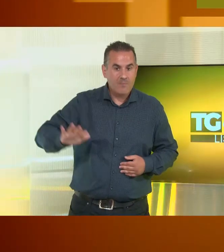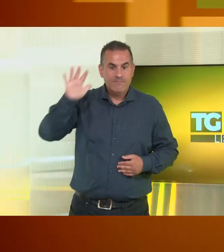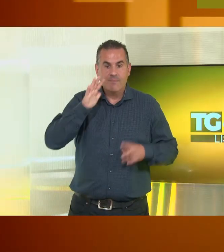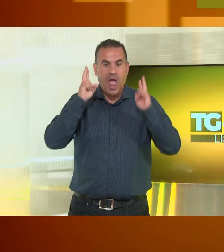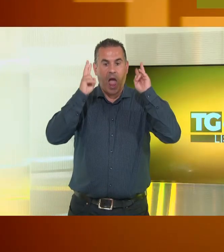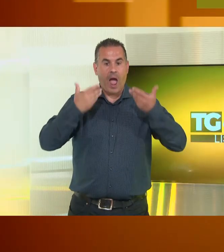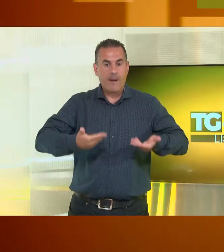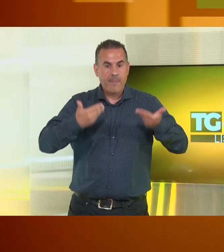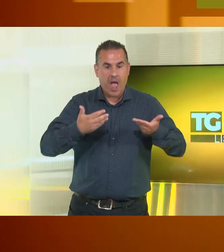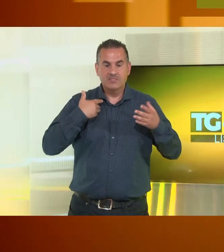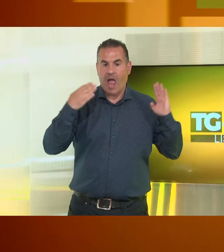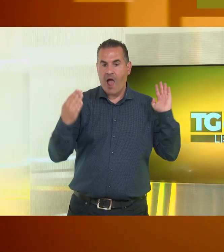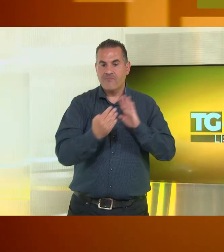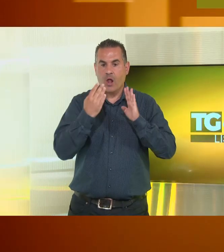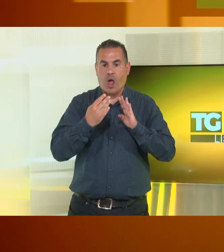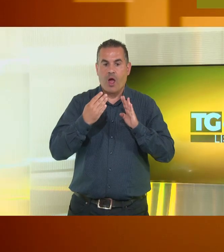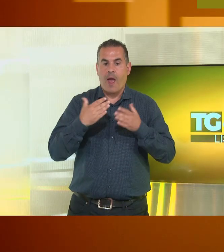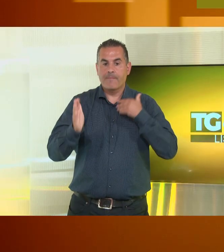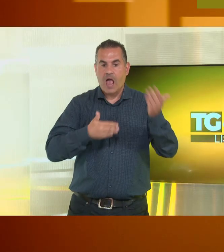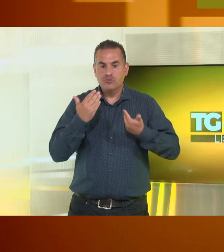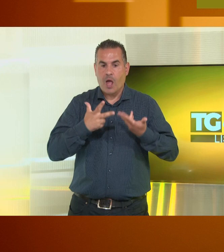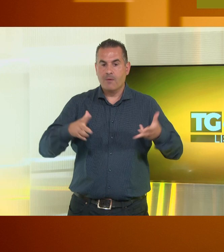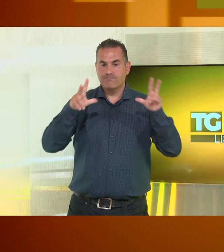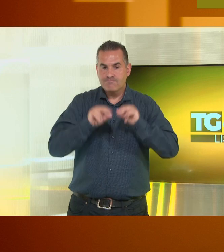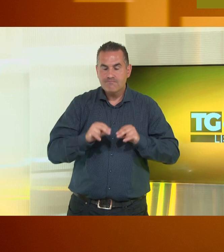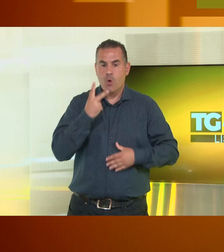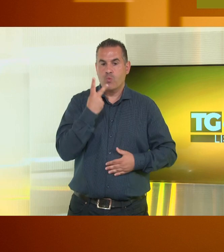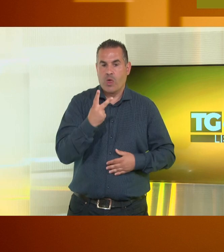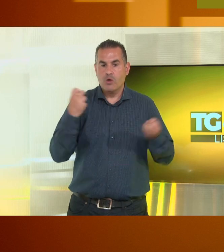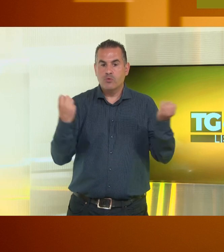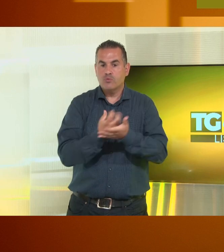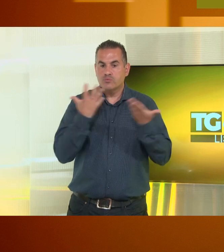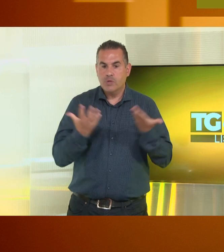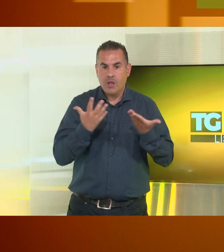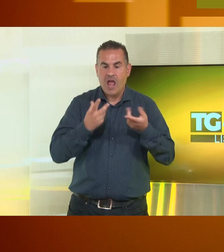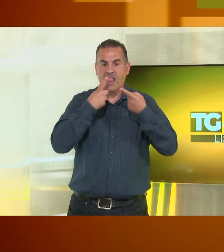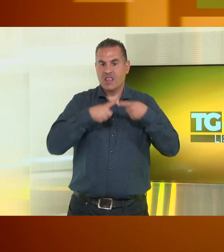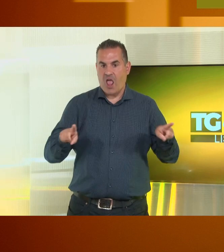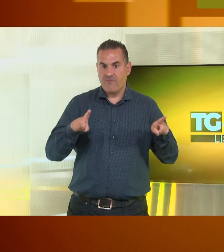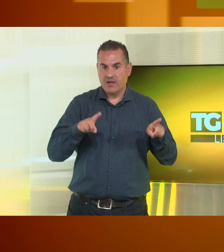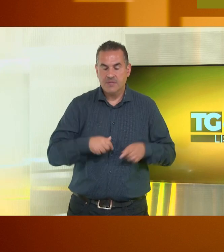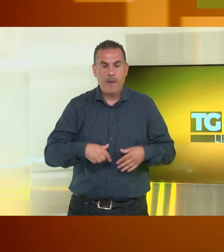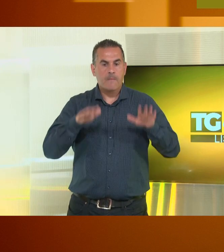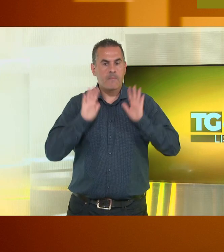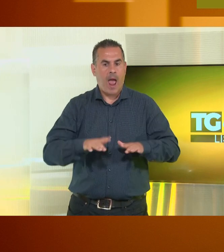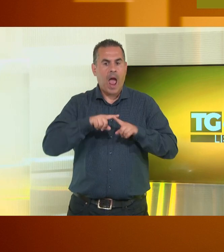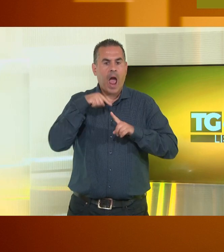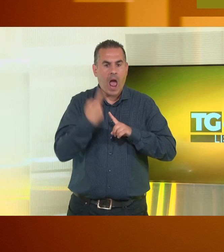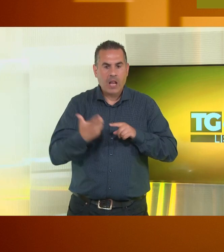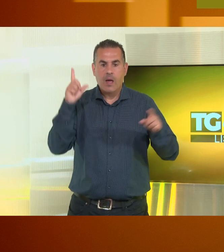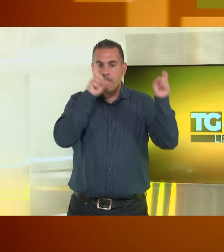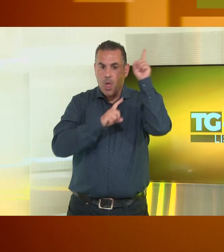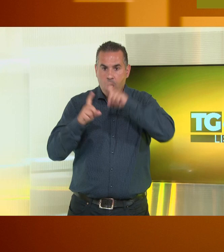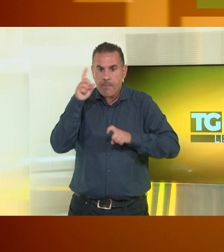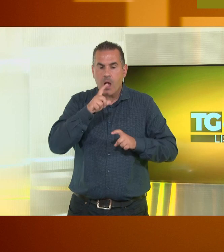Le campagne della Sardegna stanno affrontando una nuova emergenza. Due fenomeni distinti ma altrettanto preoccupanti stanno minacciando la salute delle foreste e